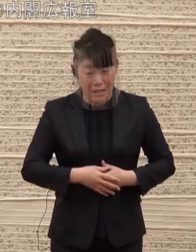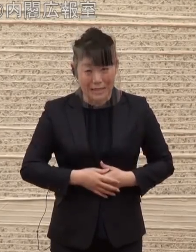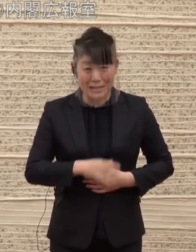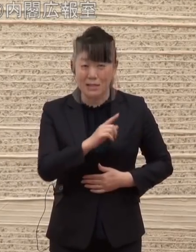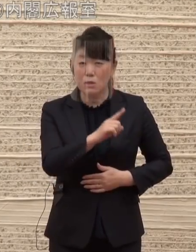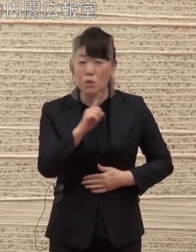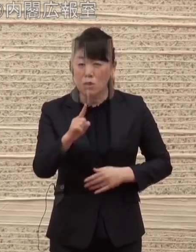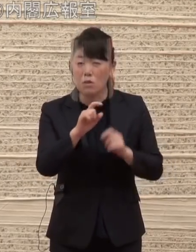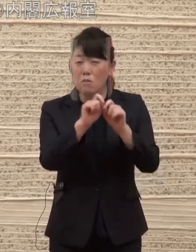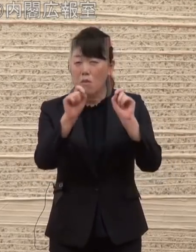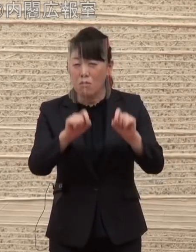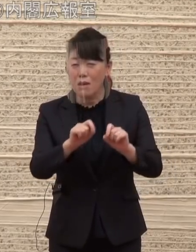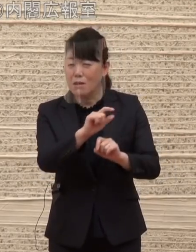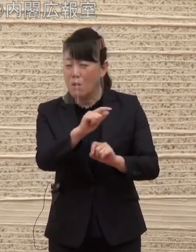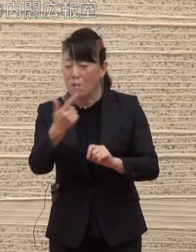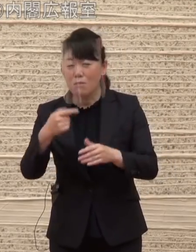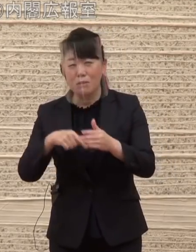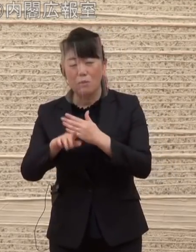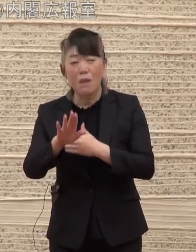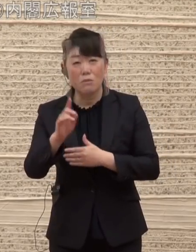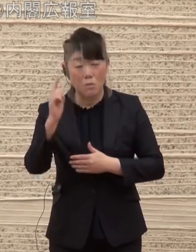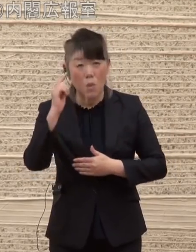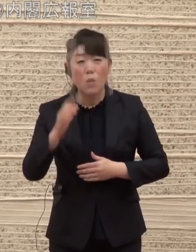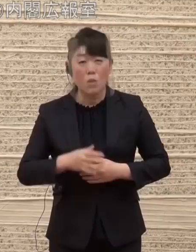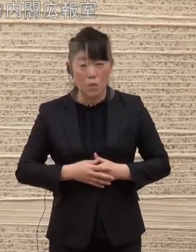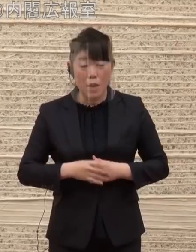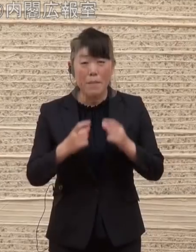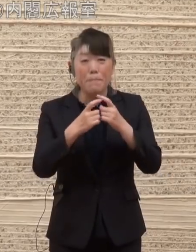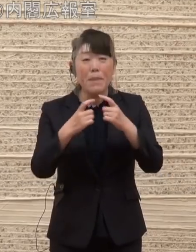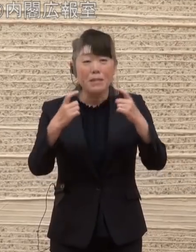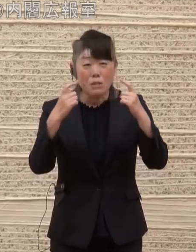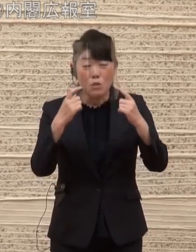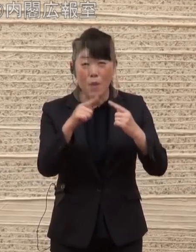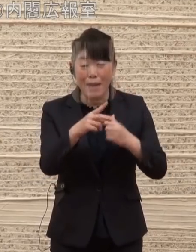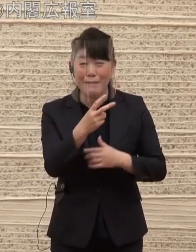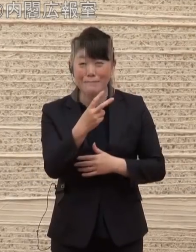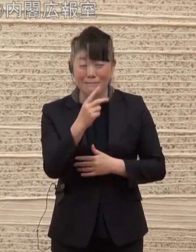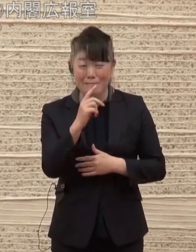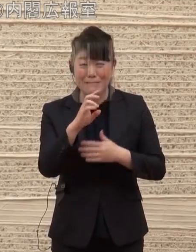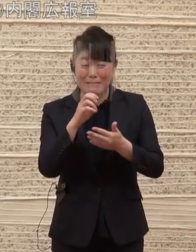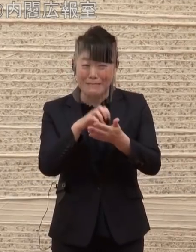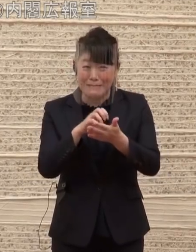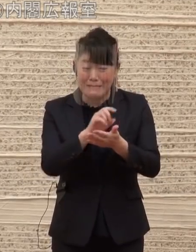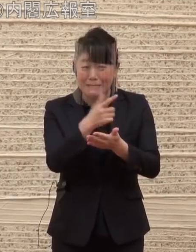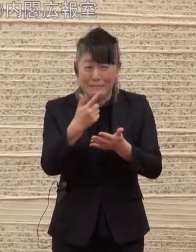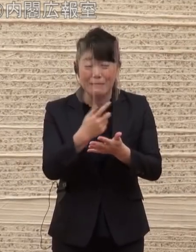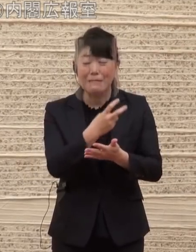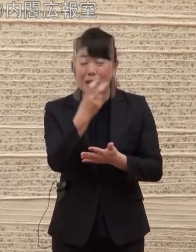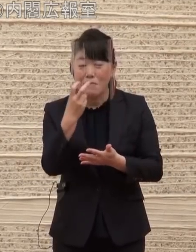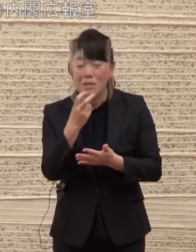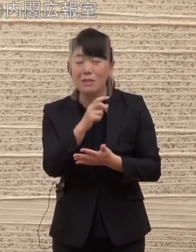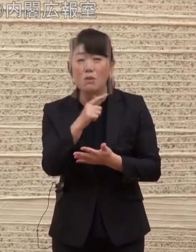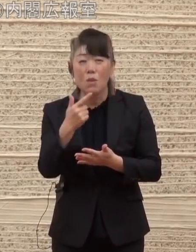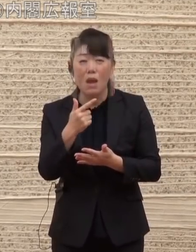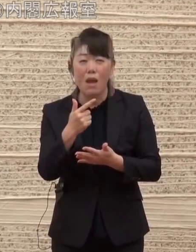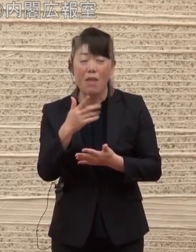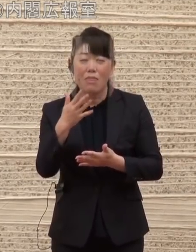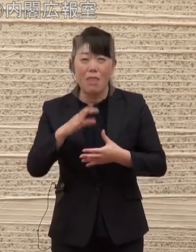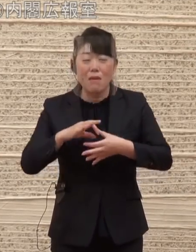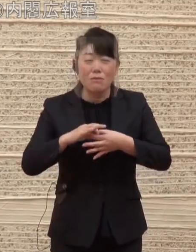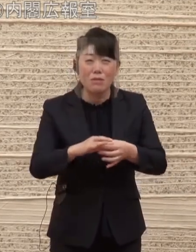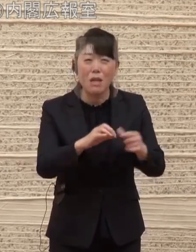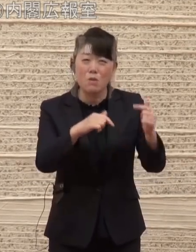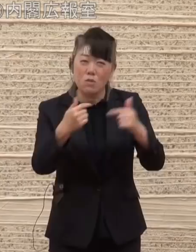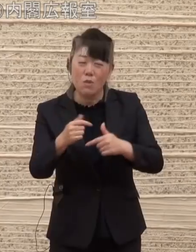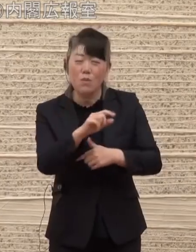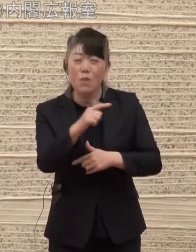いろいろ理由があると思いますさっきのマスクで言えば検品の問題があるとかですねそれ以外に手続きの問題があるとかいろいろ